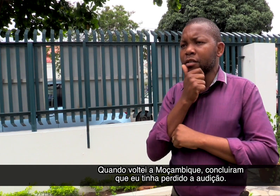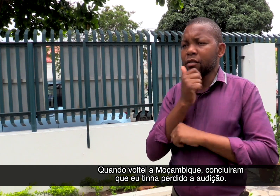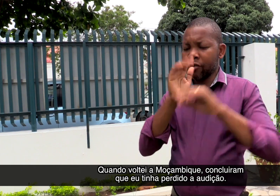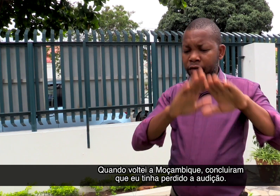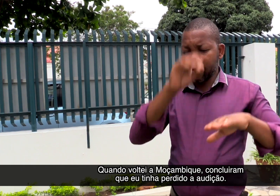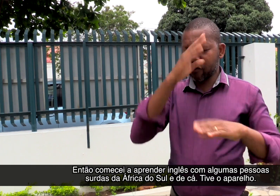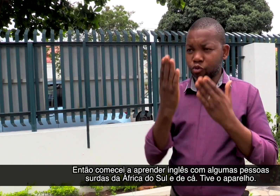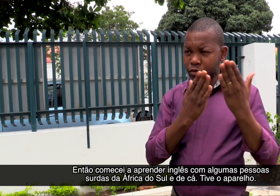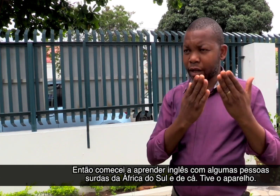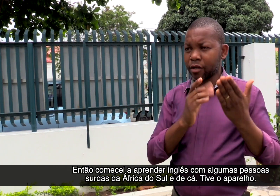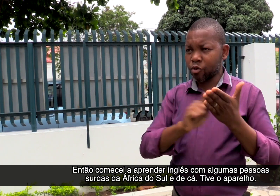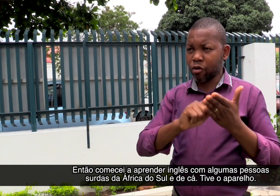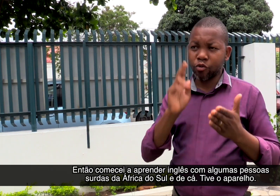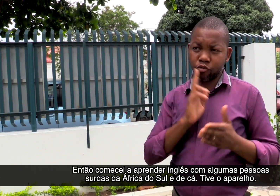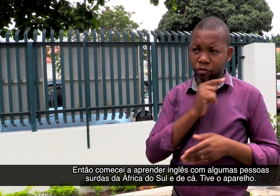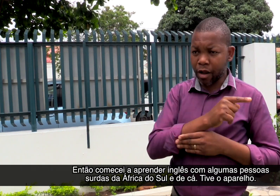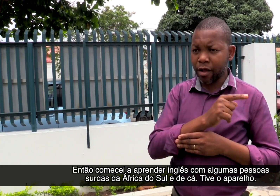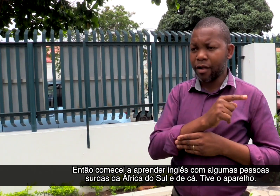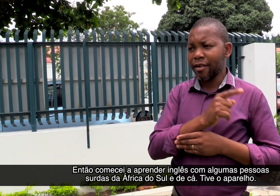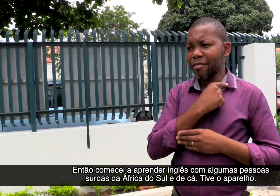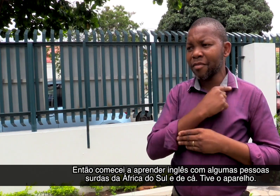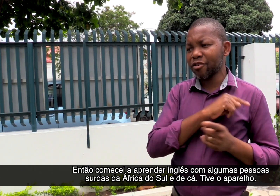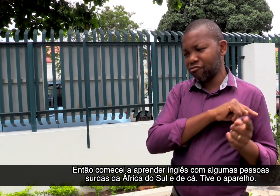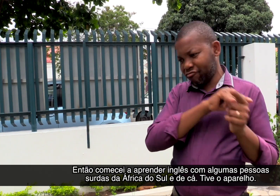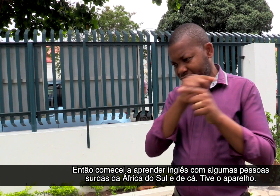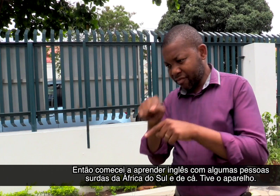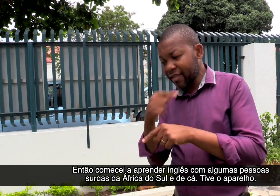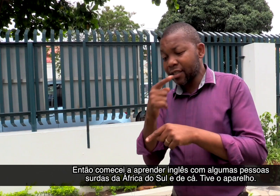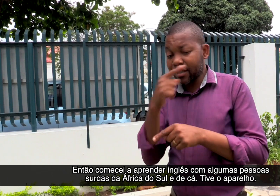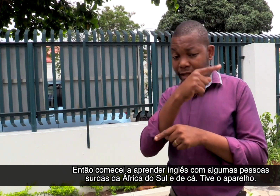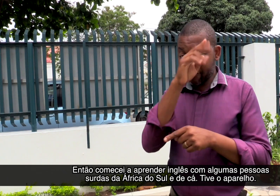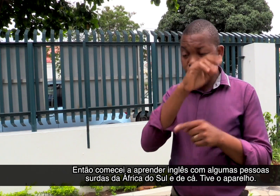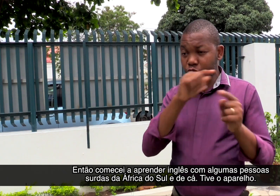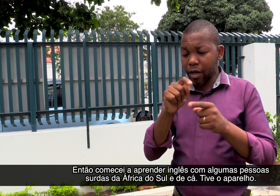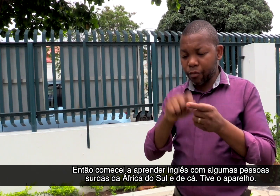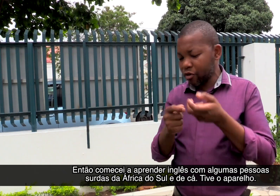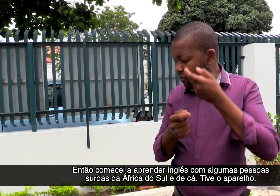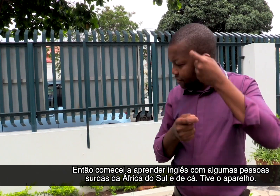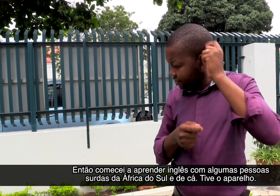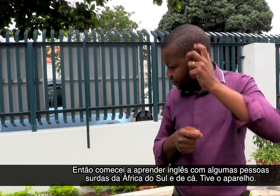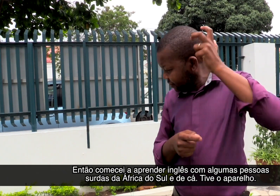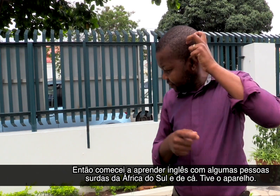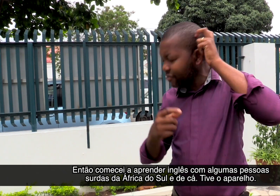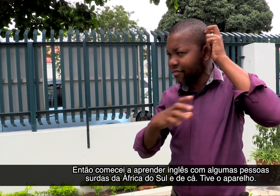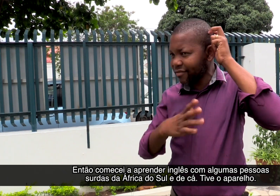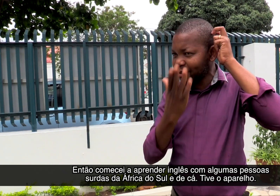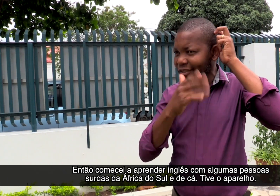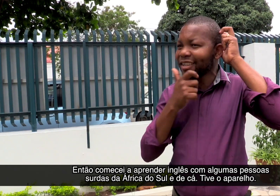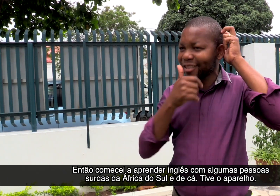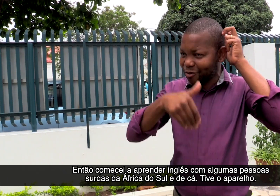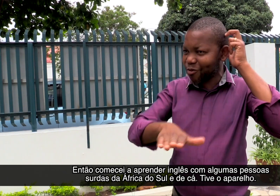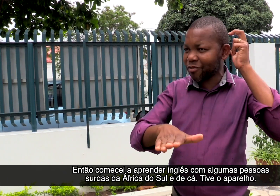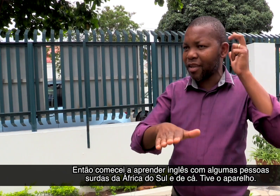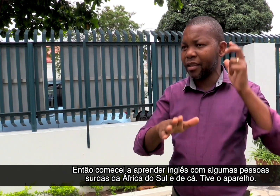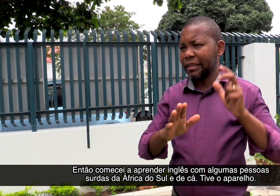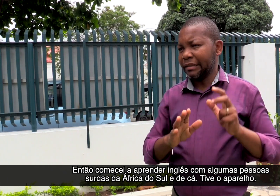essa audição. Foi de lá onde também comecei a aprender inglês com algumas pessoas surdas, e da África do Sul até cá, e